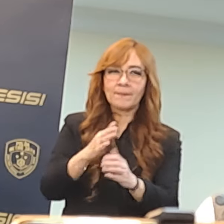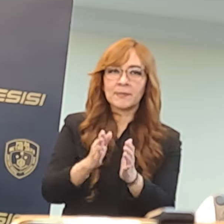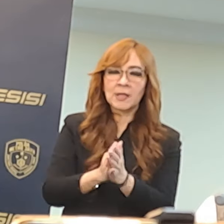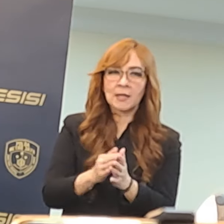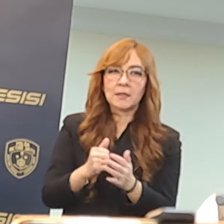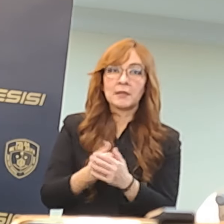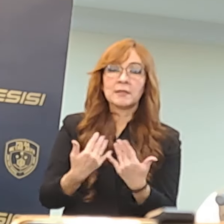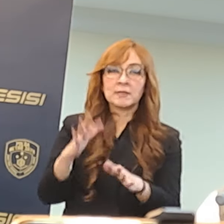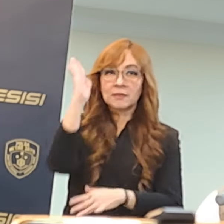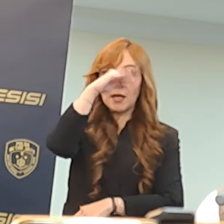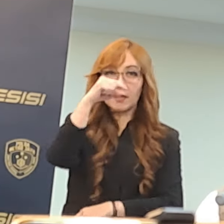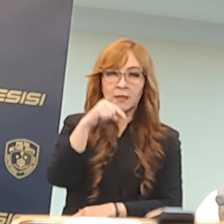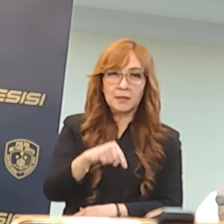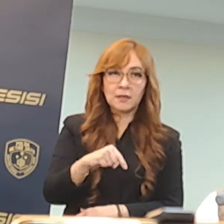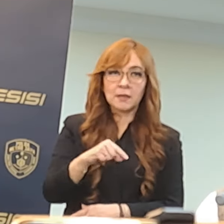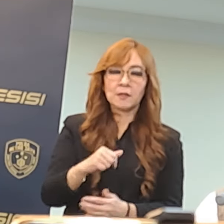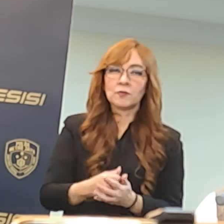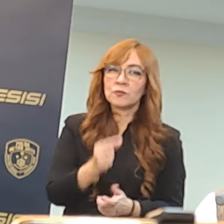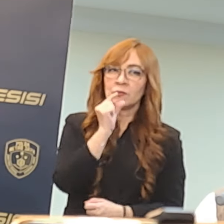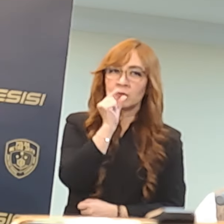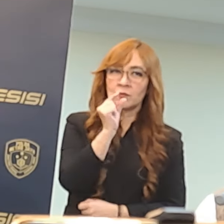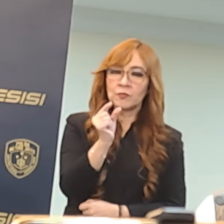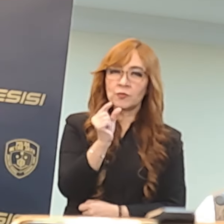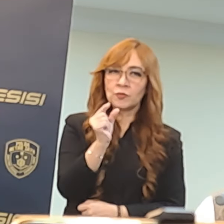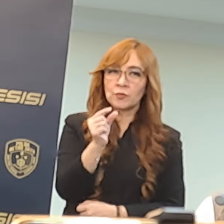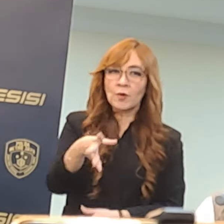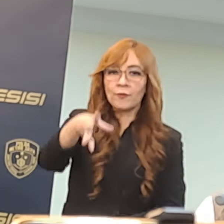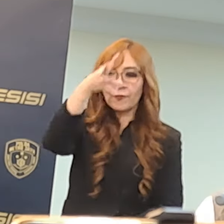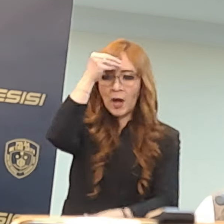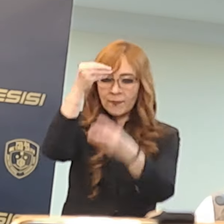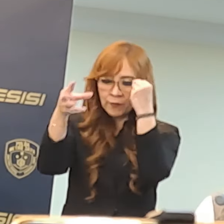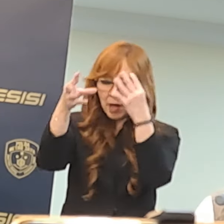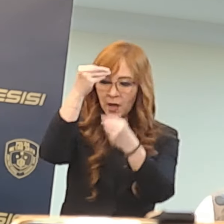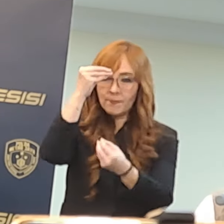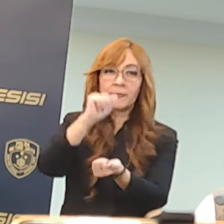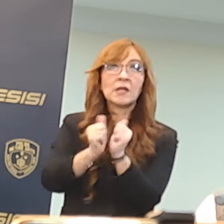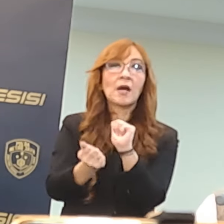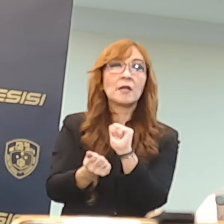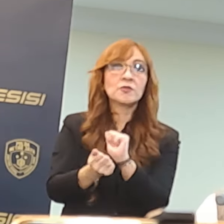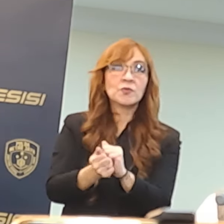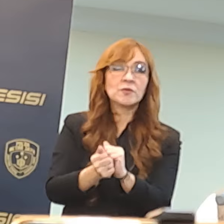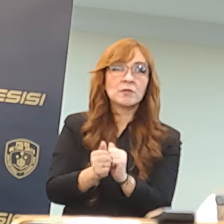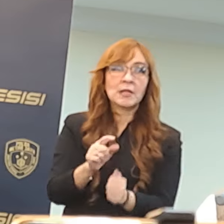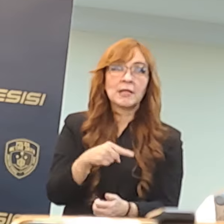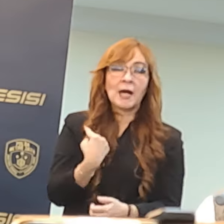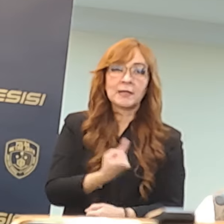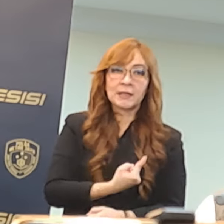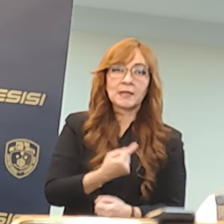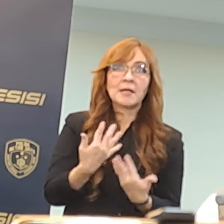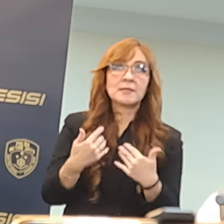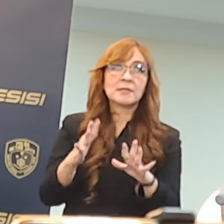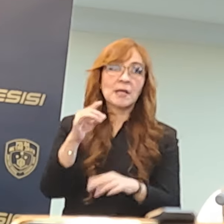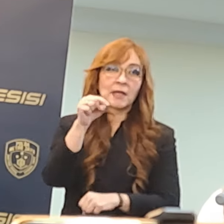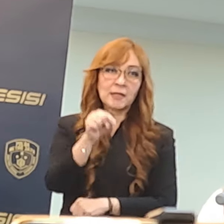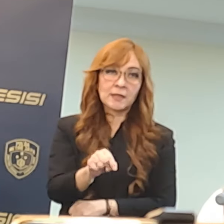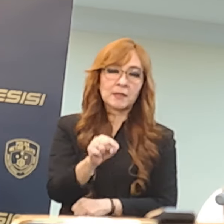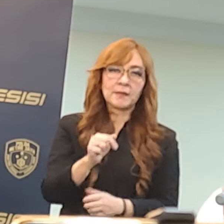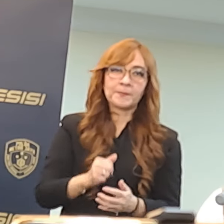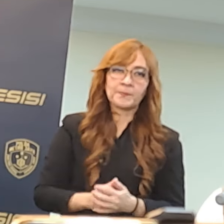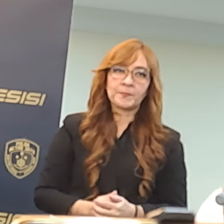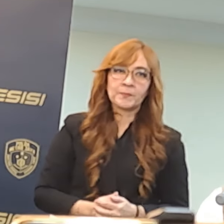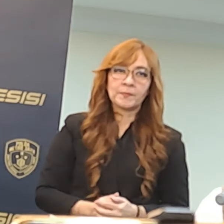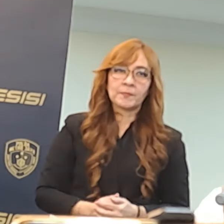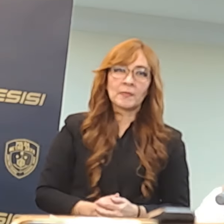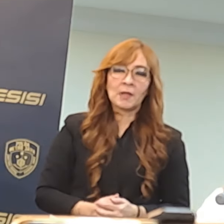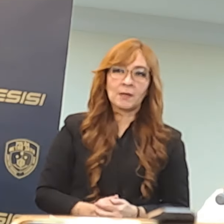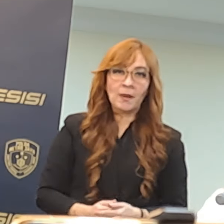juga hari ini untuk memahami berkaitan dengan kasus yang sedang kita tangani bersama ini. Dan